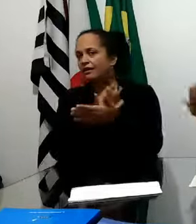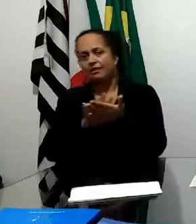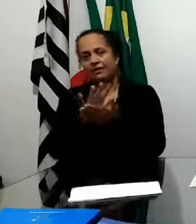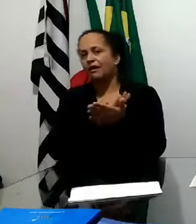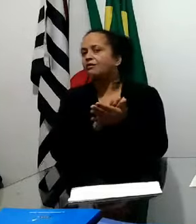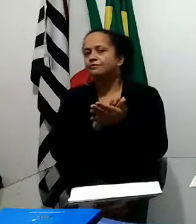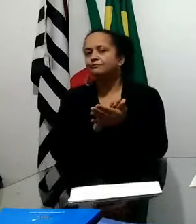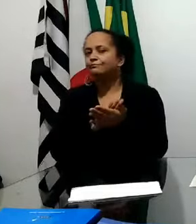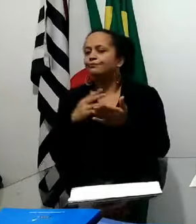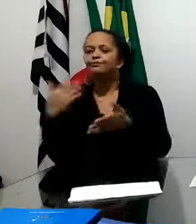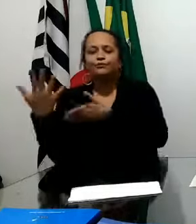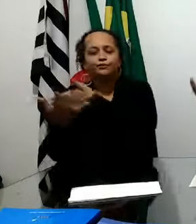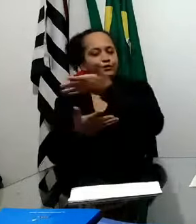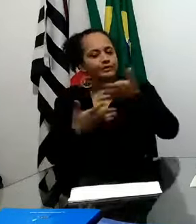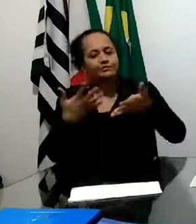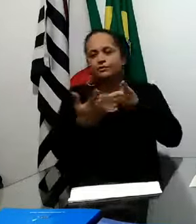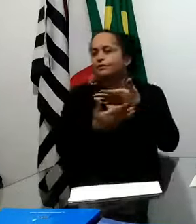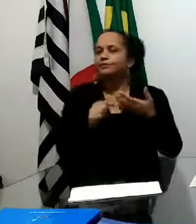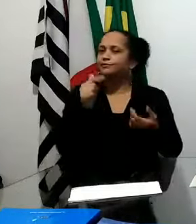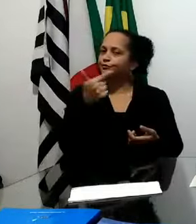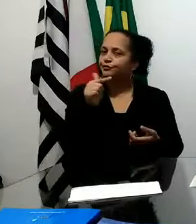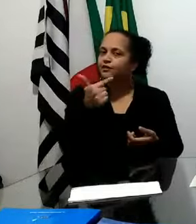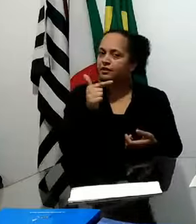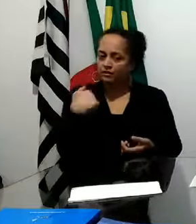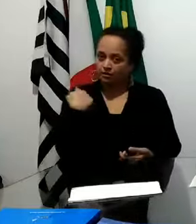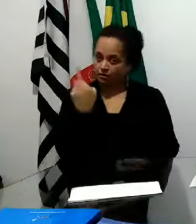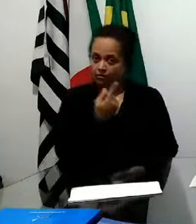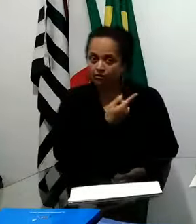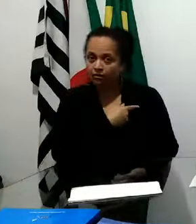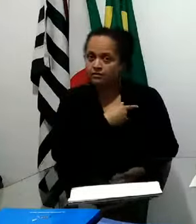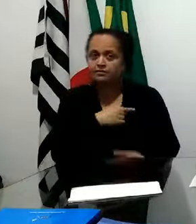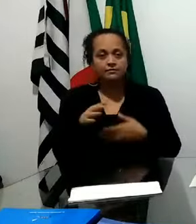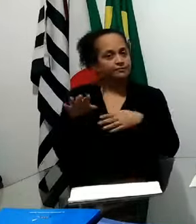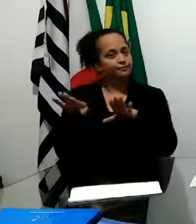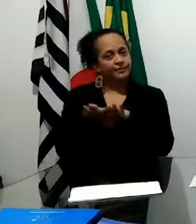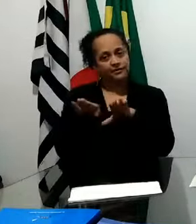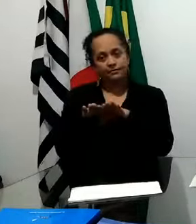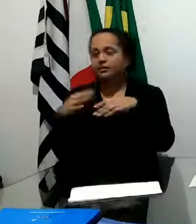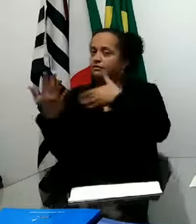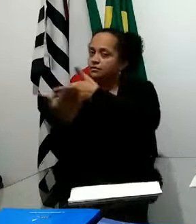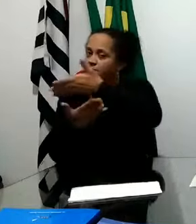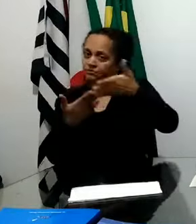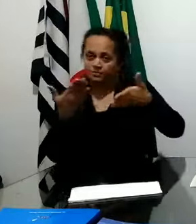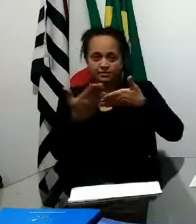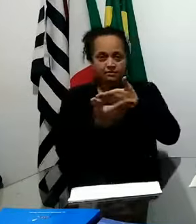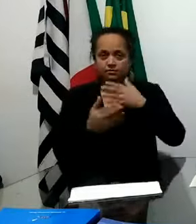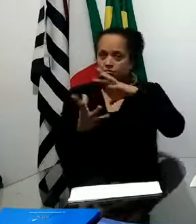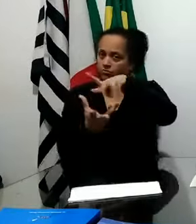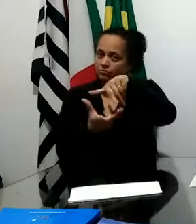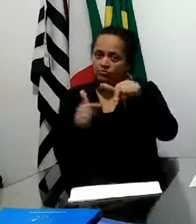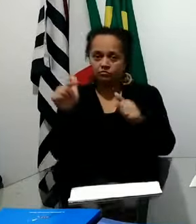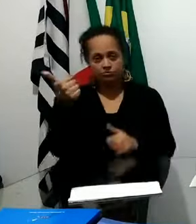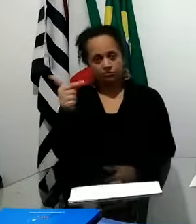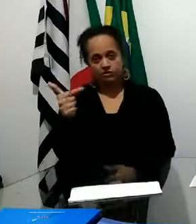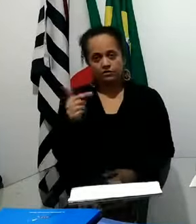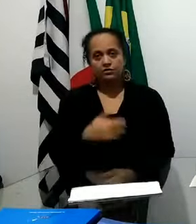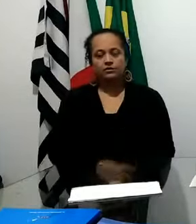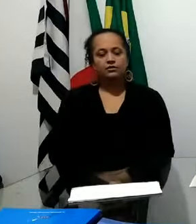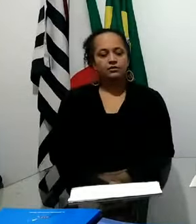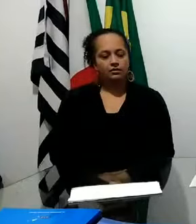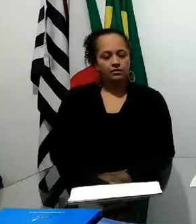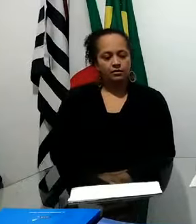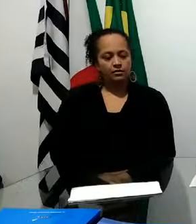à nossa volta, e nem no que diz respeito ao mundo, ao momento que nós estamos vivendo. Então, eu quero também ler